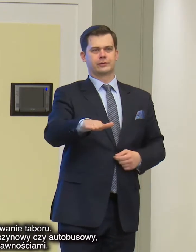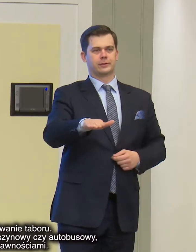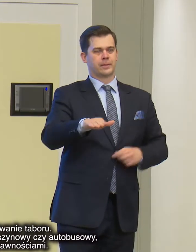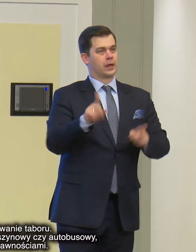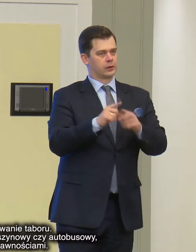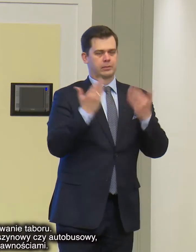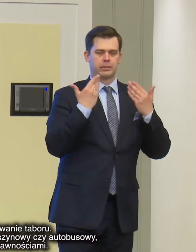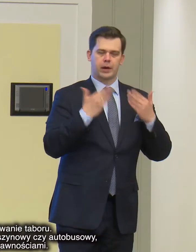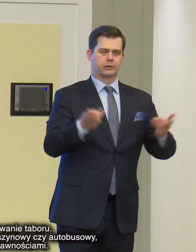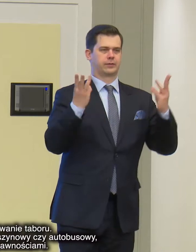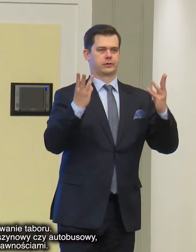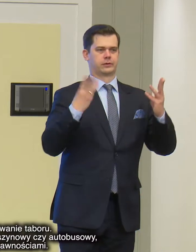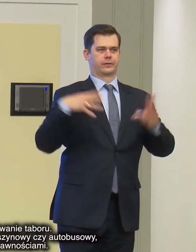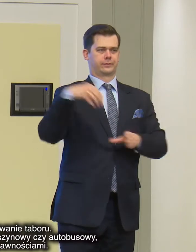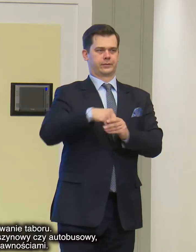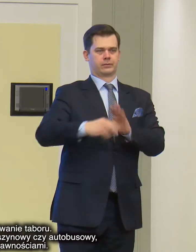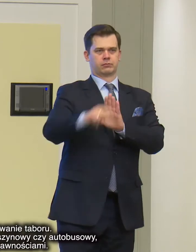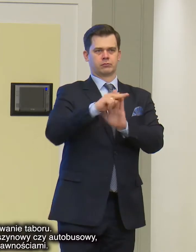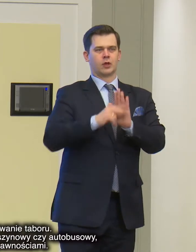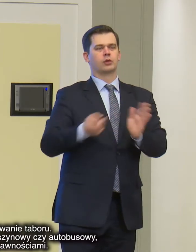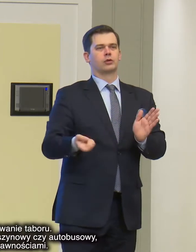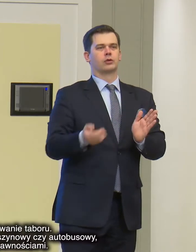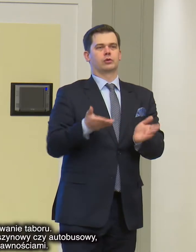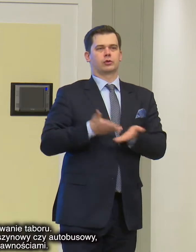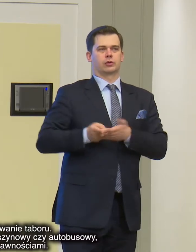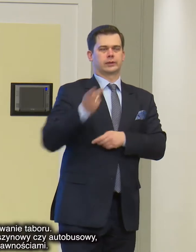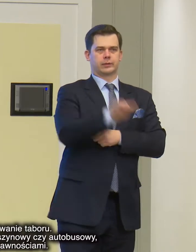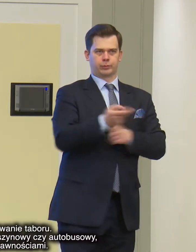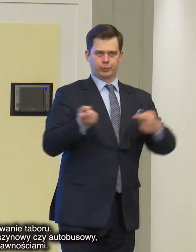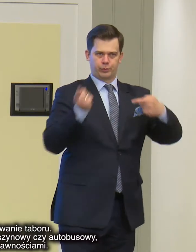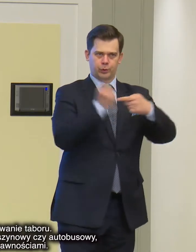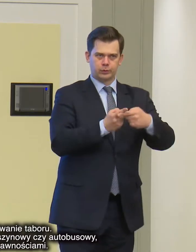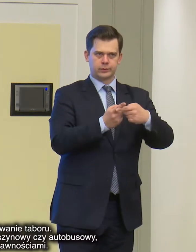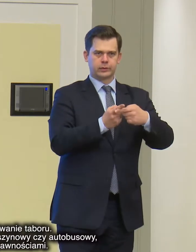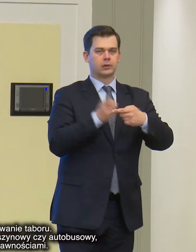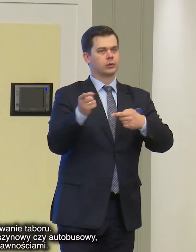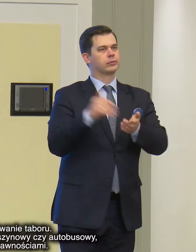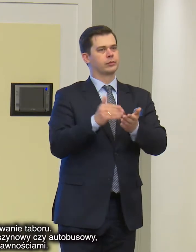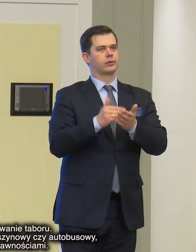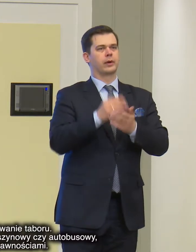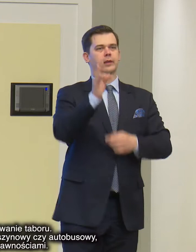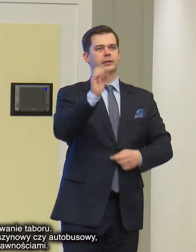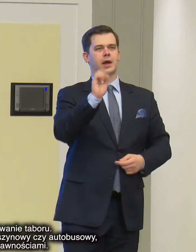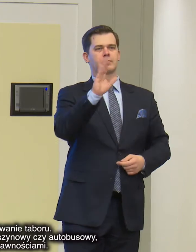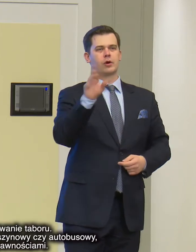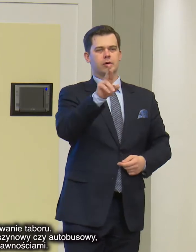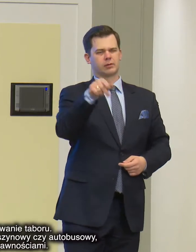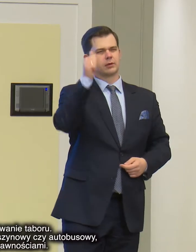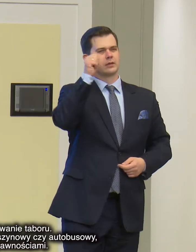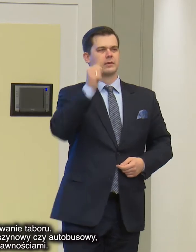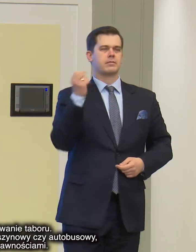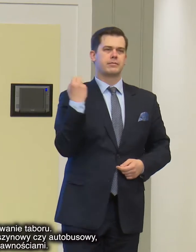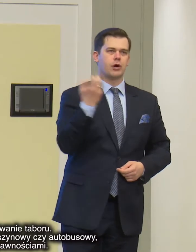bardzo mocno stawiamy w tym programie, to dostosowanie taboru. Chcielibyśmy, żeby